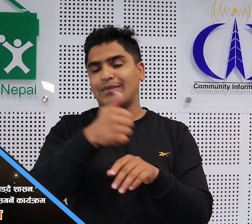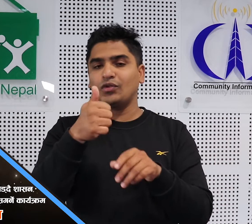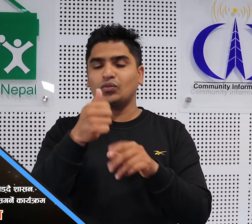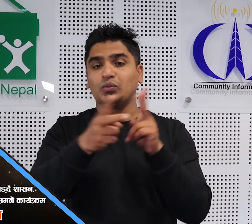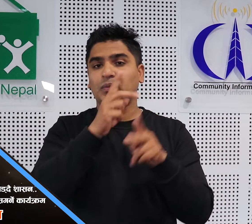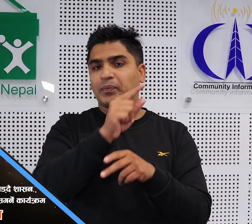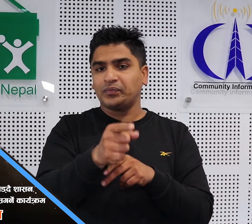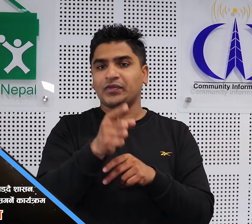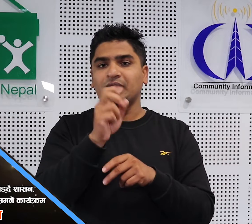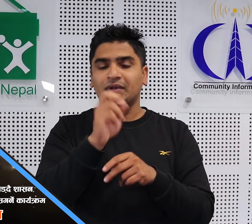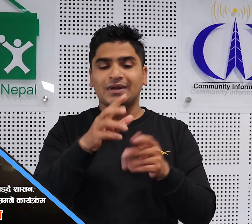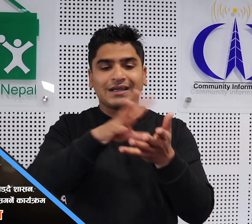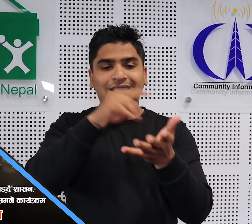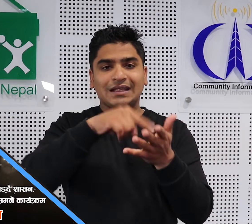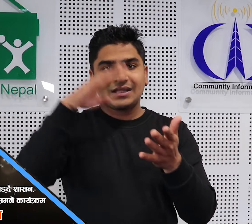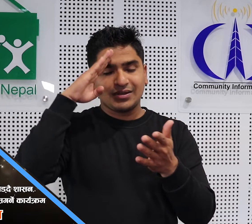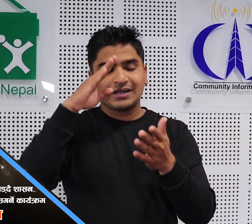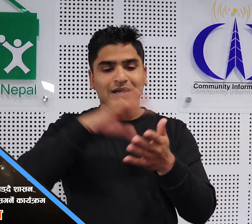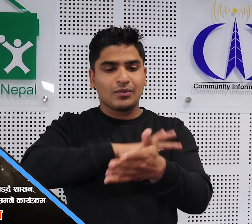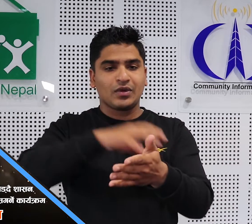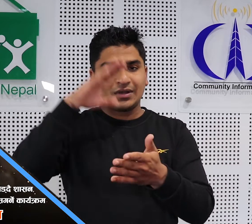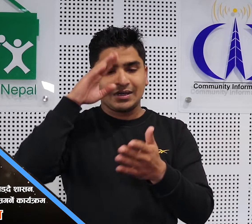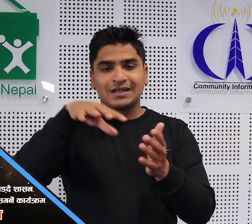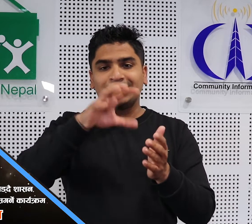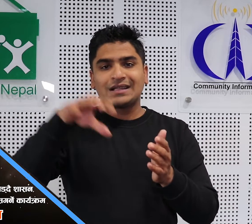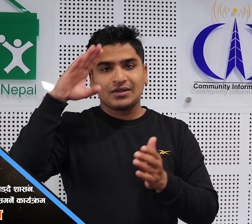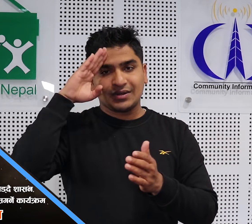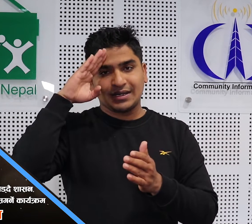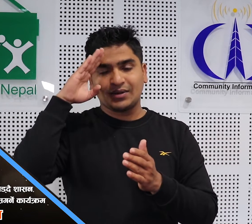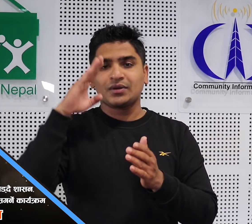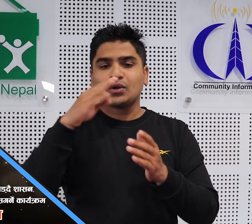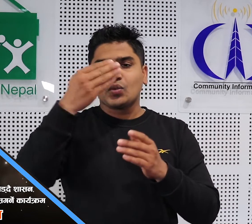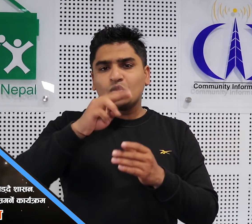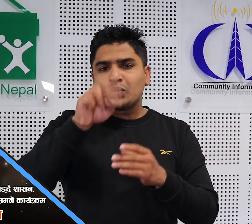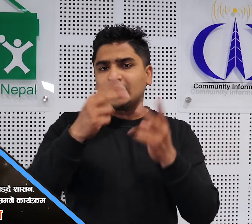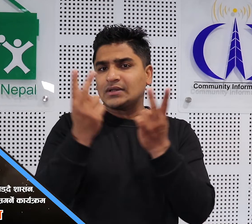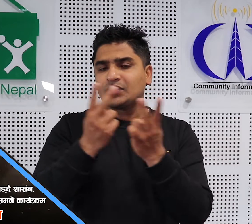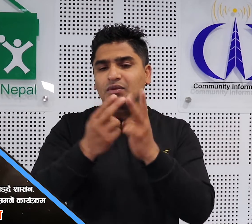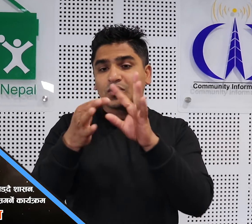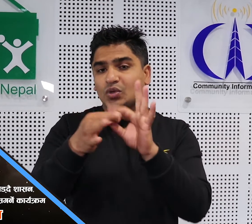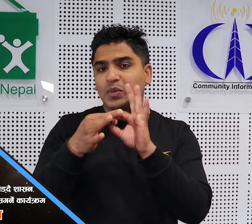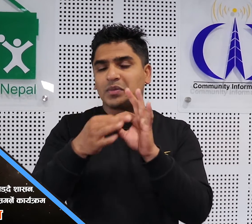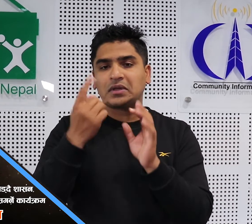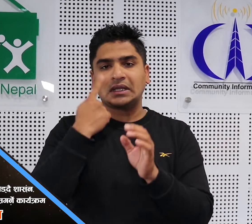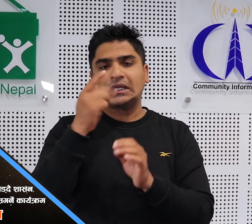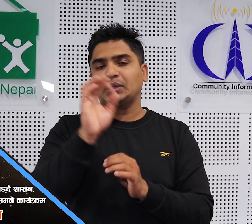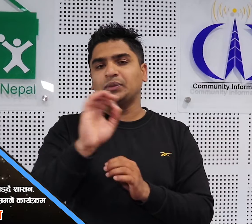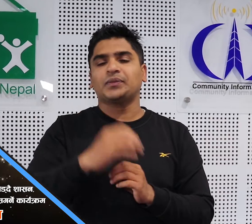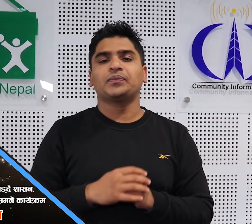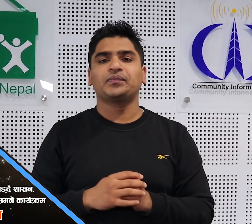तर केन्द्रीय सरकार, प्रदेश सरकार र स्थानीय सरकारको हुनुपर्ने जस्तो समन्वय देखिरहेको छैन, जसको